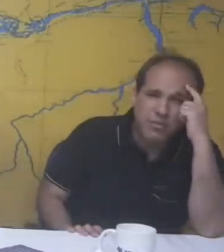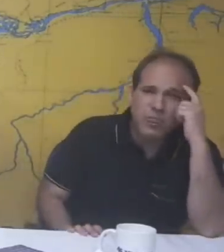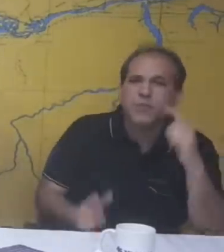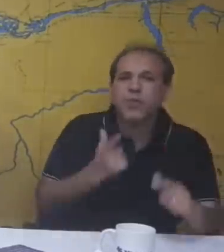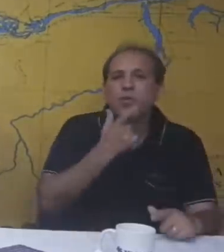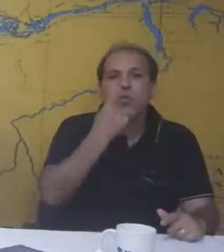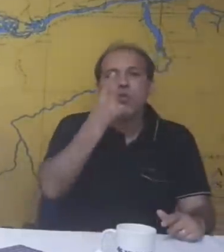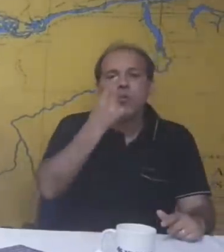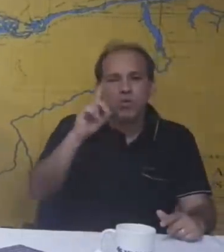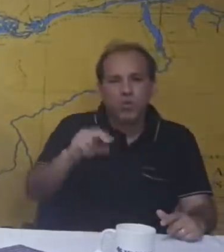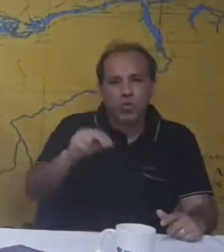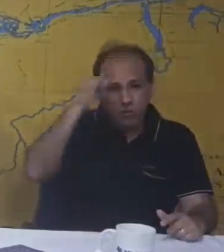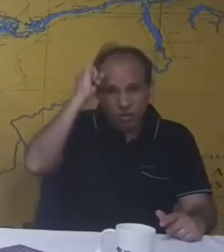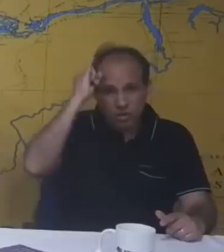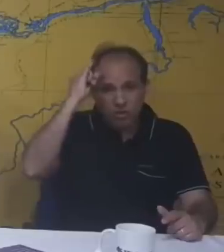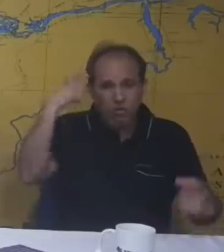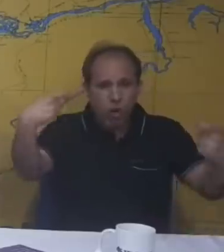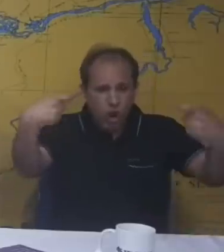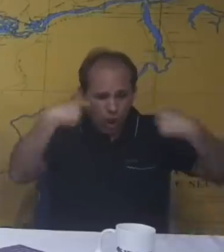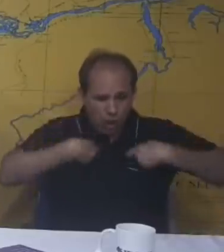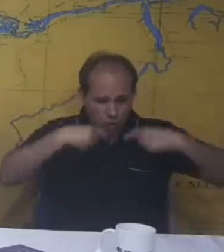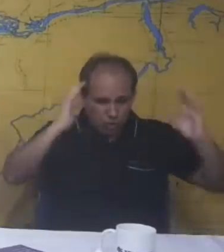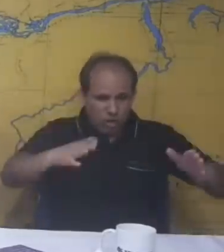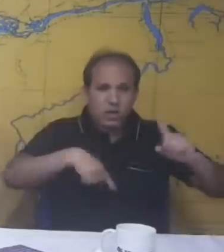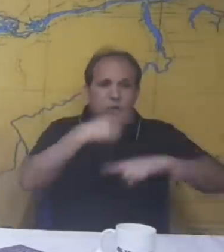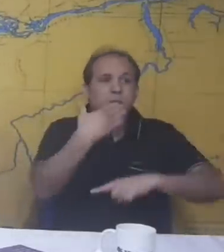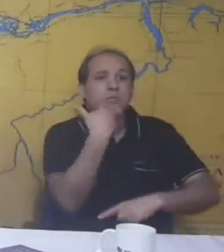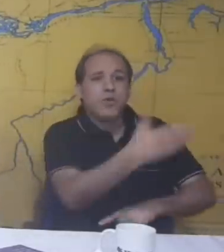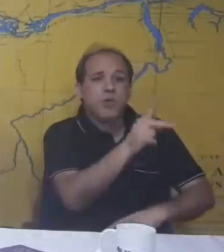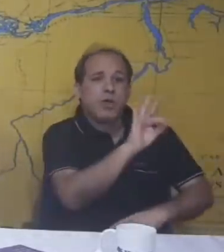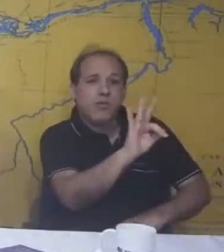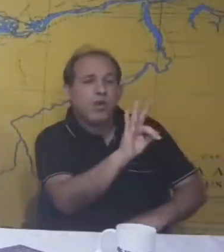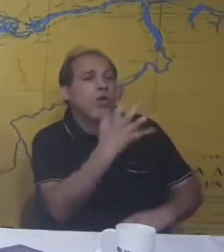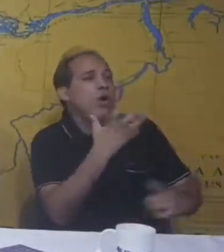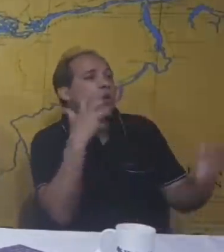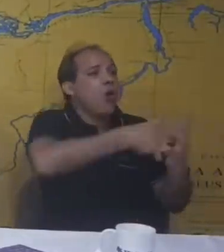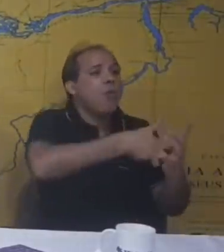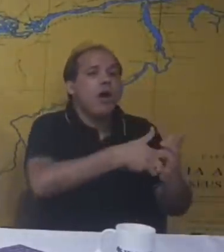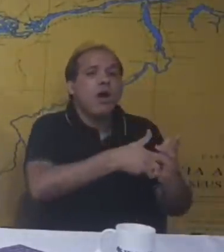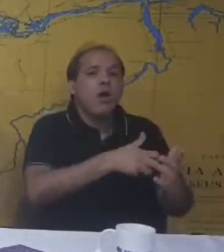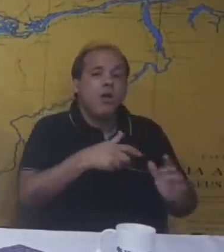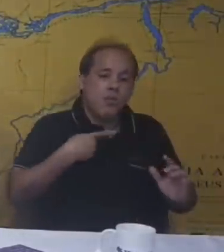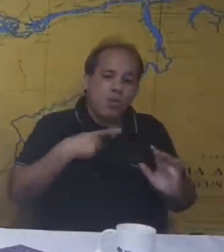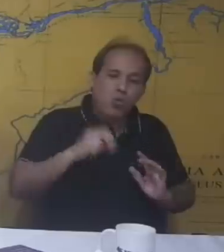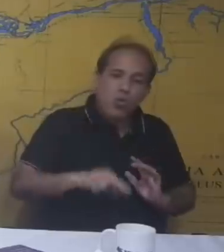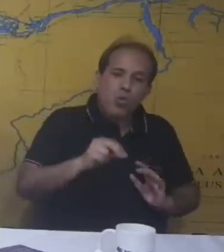fazendeiro foi assaltado e depois requereu à Polícia Federal porte de arma. A PF negou,